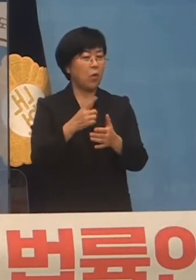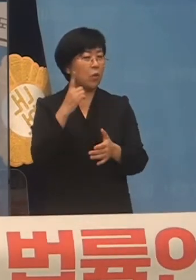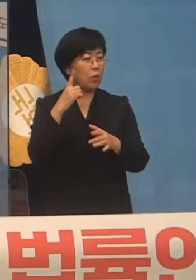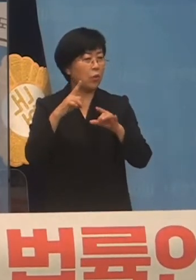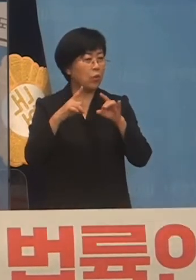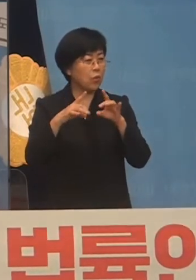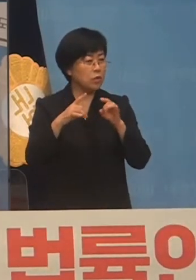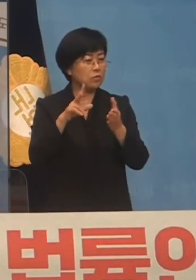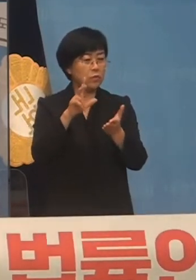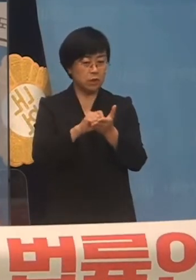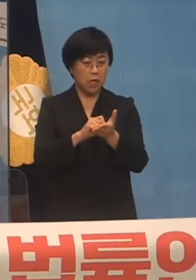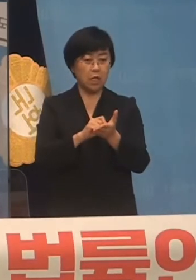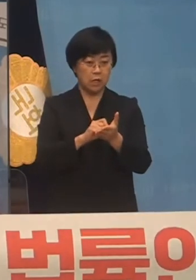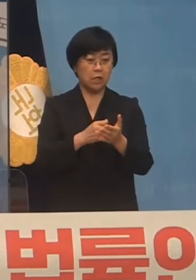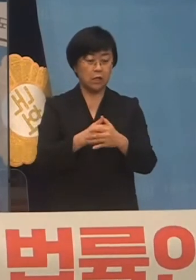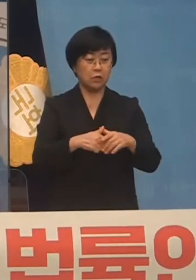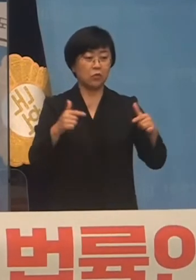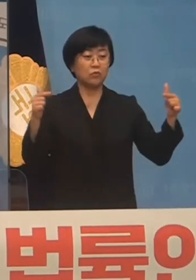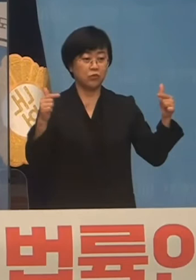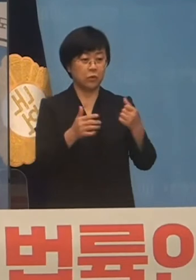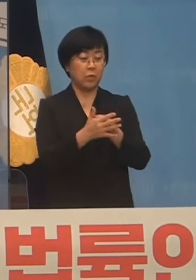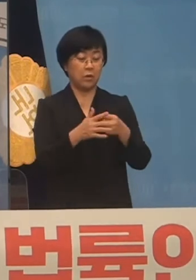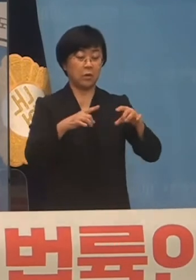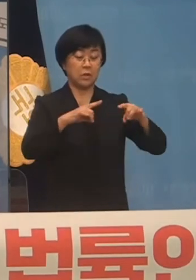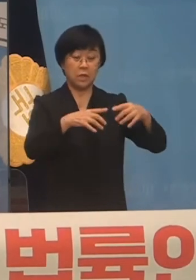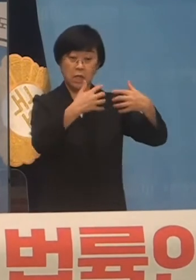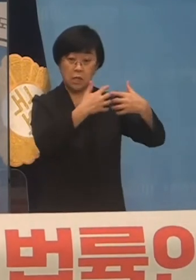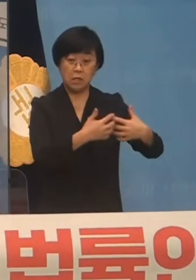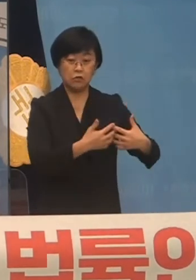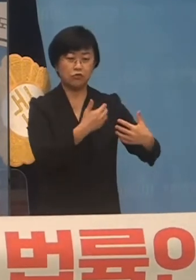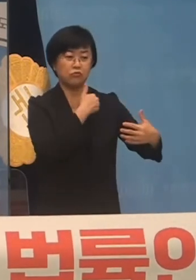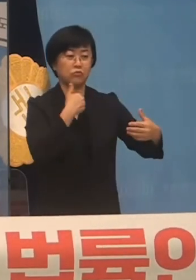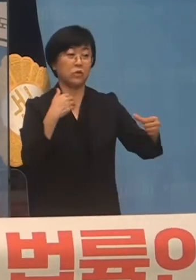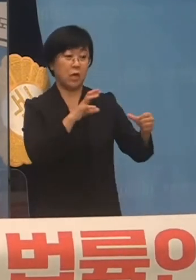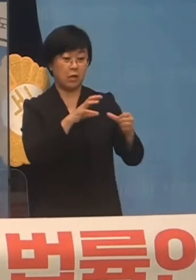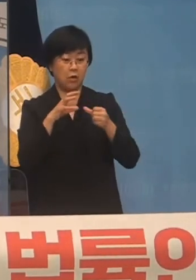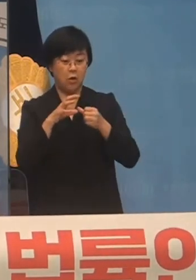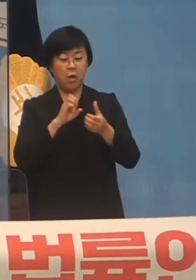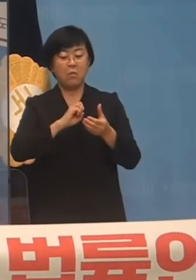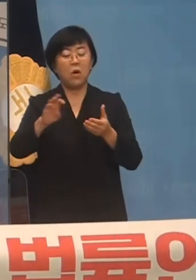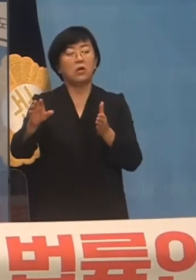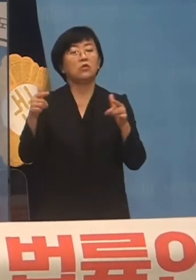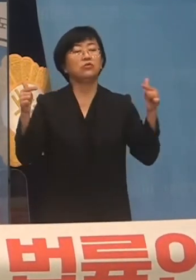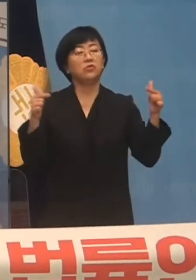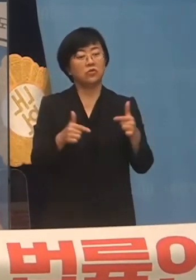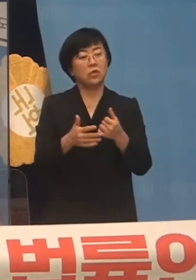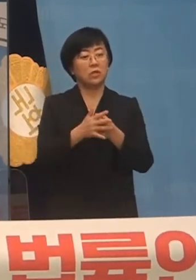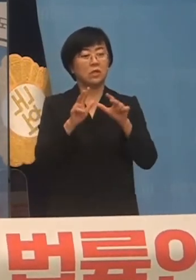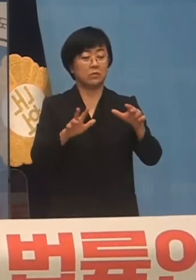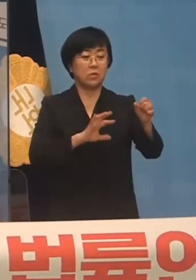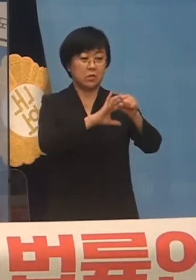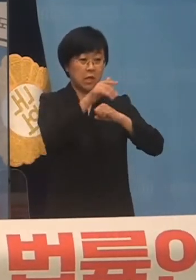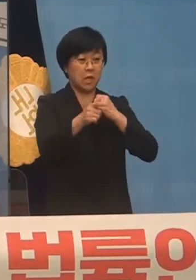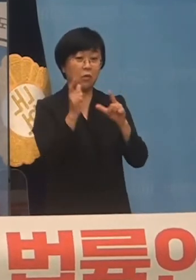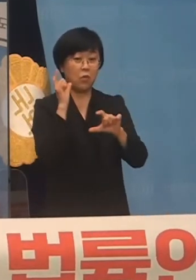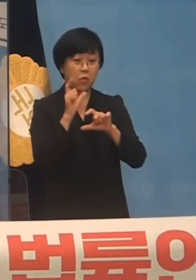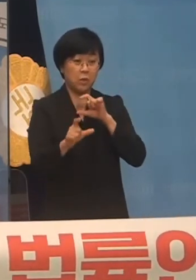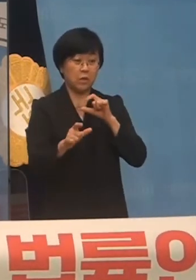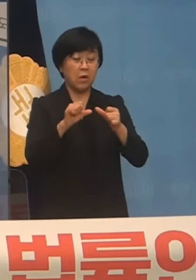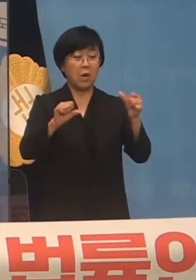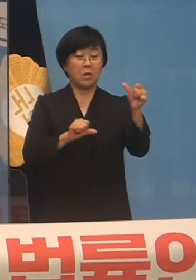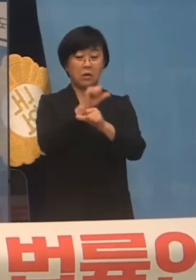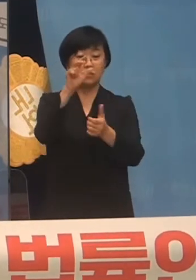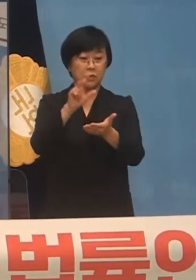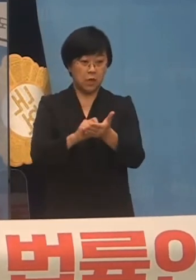문제를 완화할 수 있고 전자기기를 이제 충분히 활용하고 폐기를 줄여나간다면 현재 전 세계가 고민하고 있는